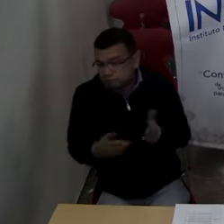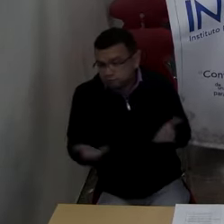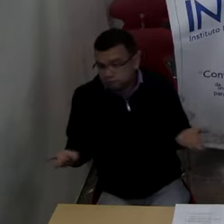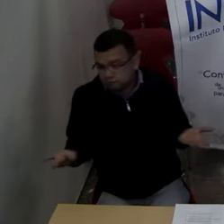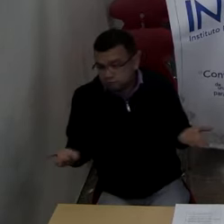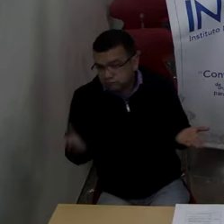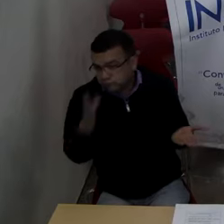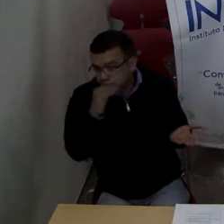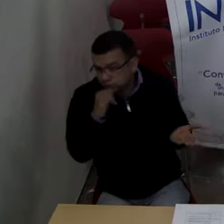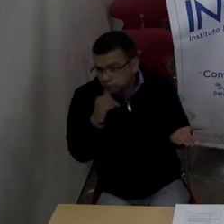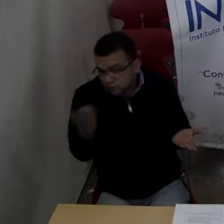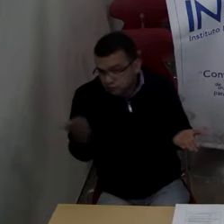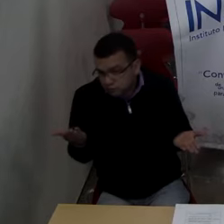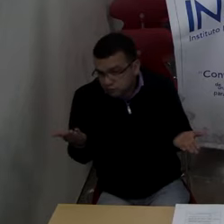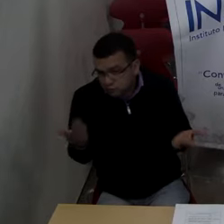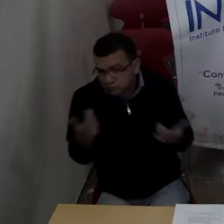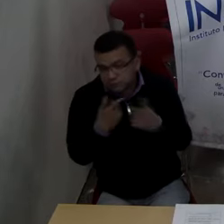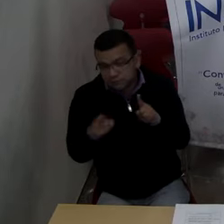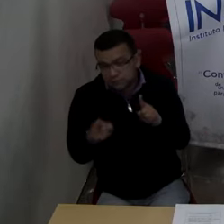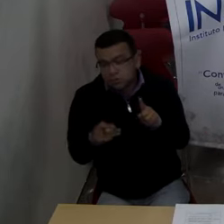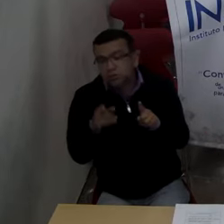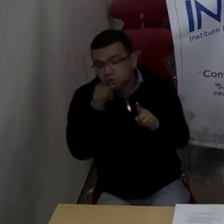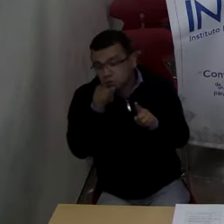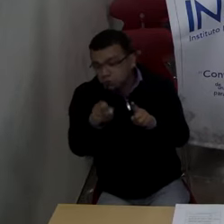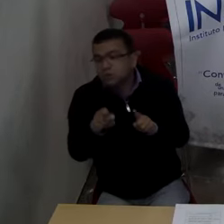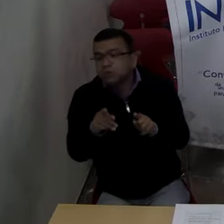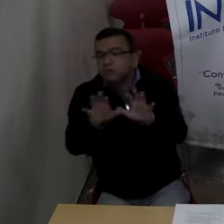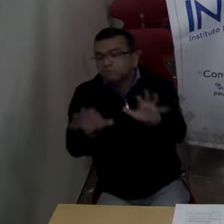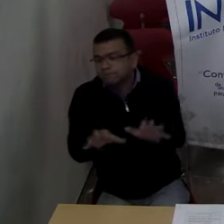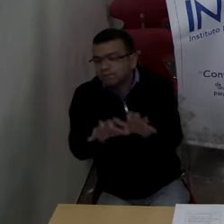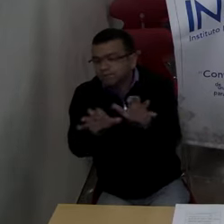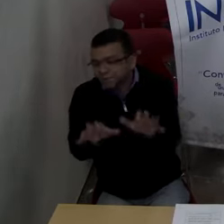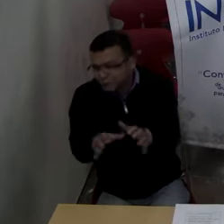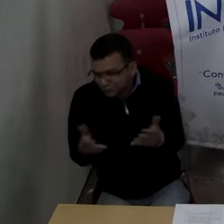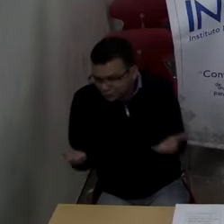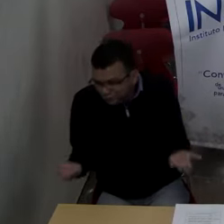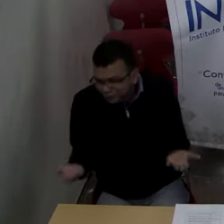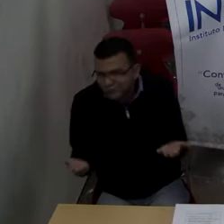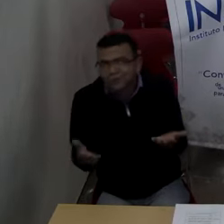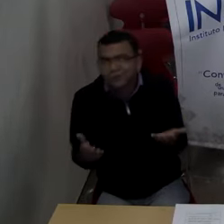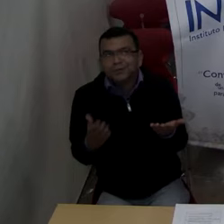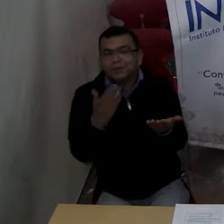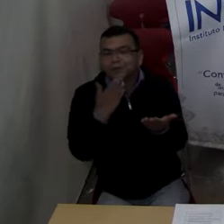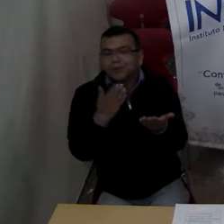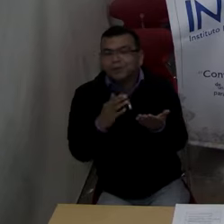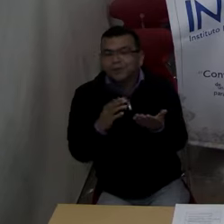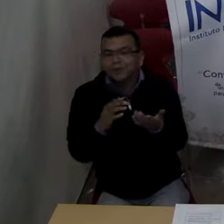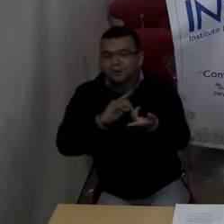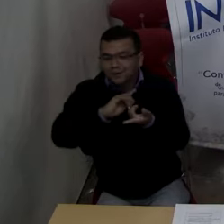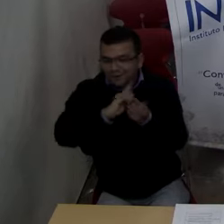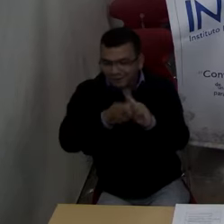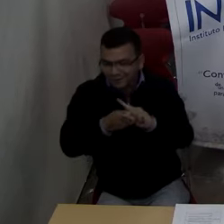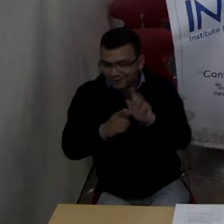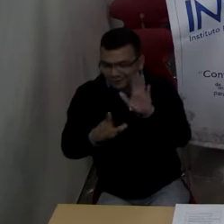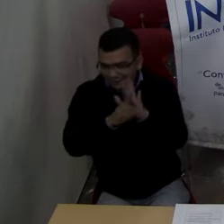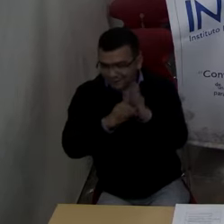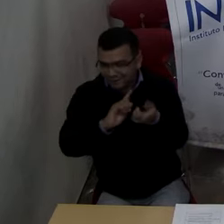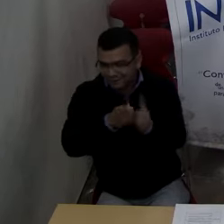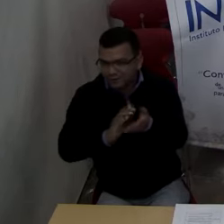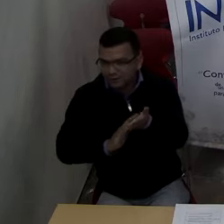no figura directamente, por ejemplo, en la resolución,